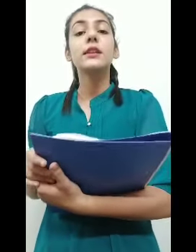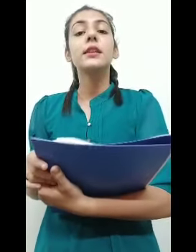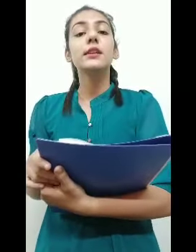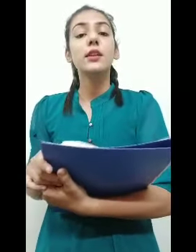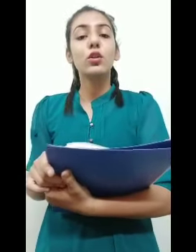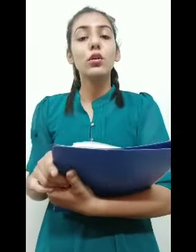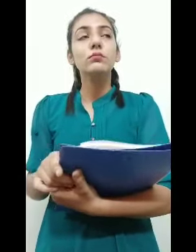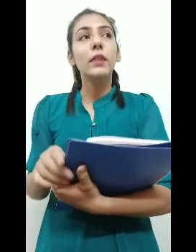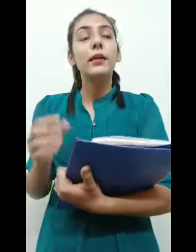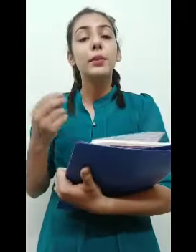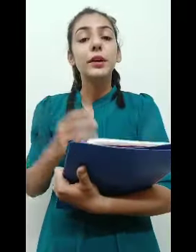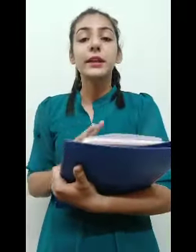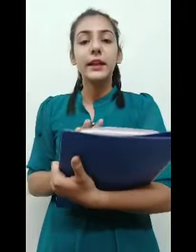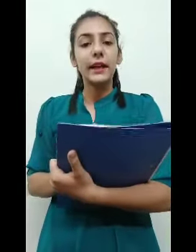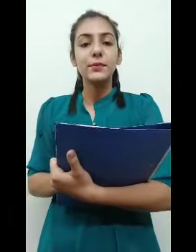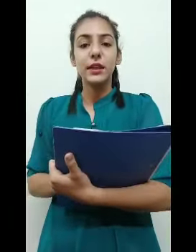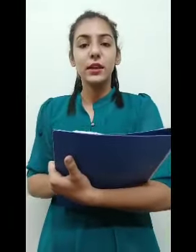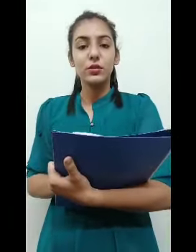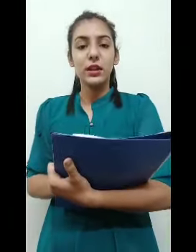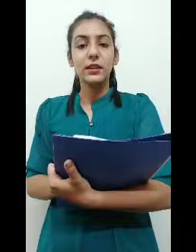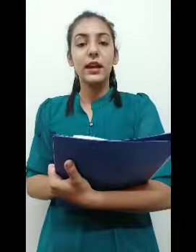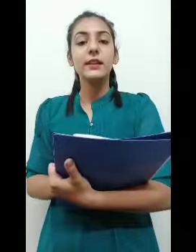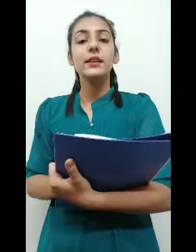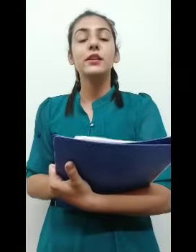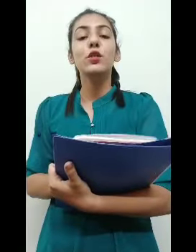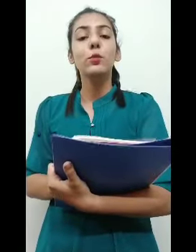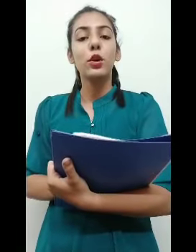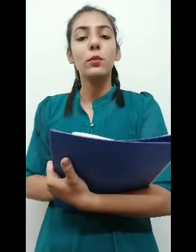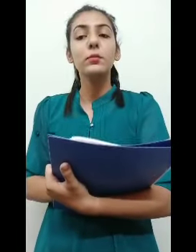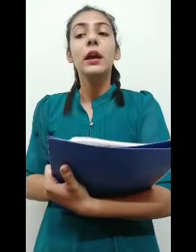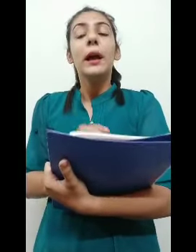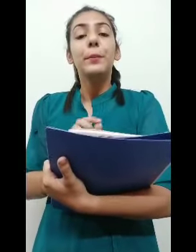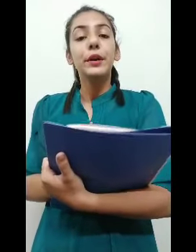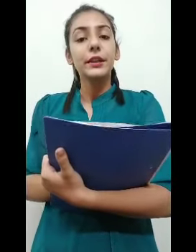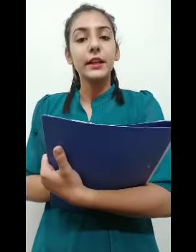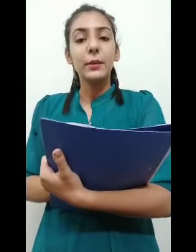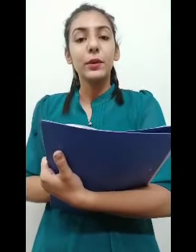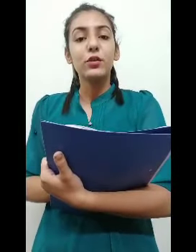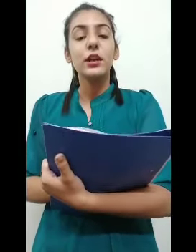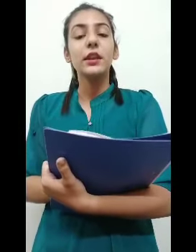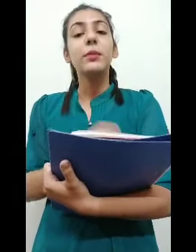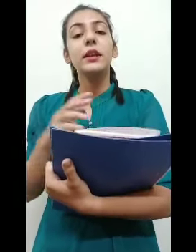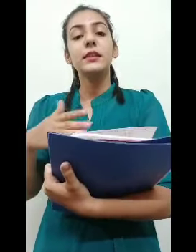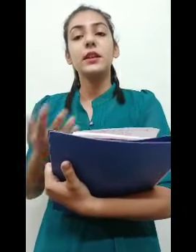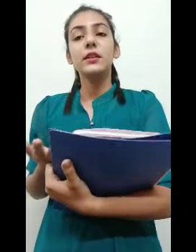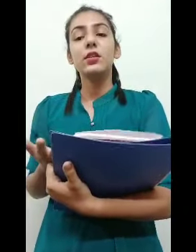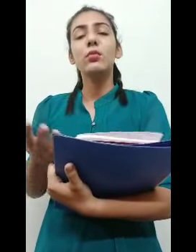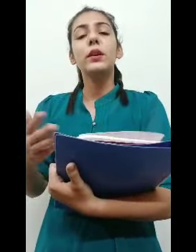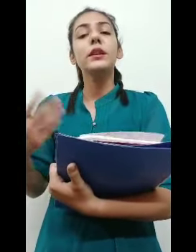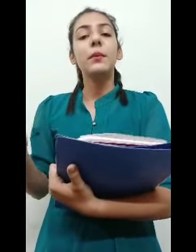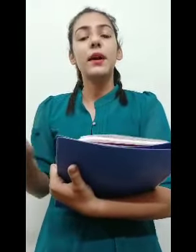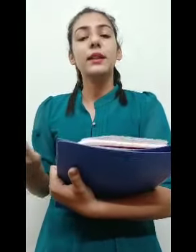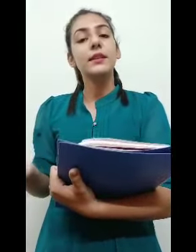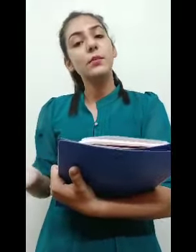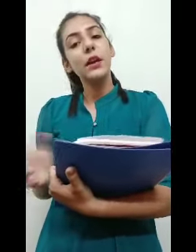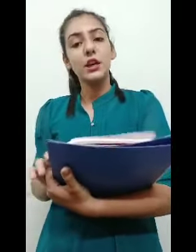किसी किसी को बर्थ के टाइम से ही हो जाता है, किसी किसी को वो प्रॉब्लम बर्थ के टाइम पे ही हो जाती है, बट किसी किसी को बर्थ के बाद किसी भी एज